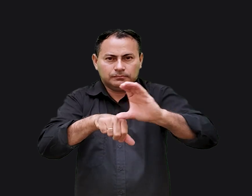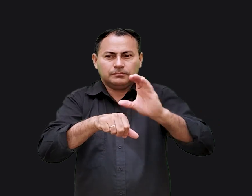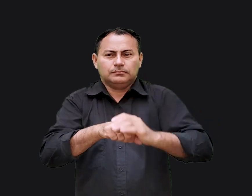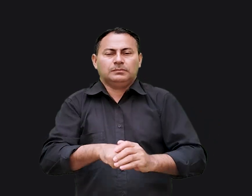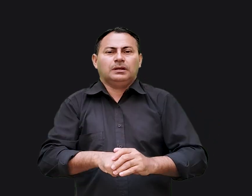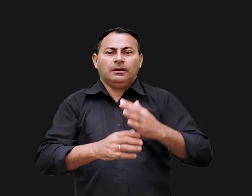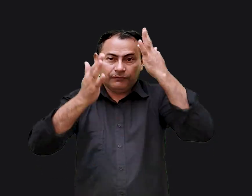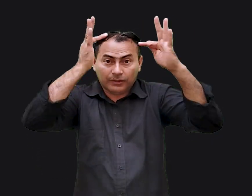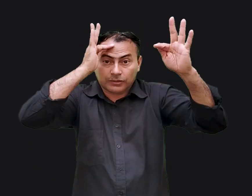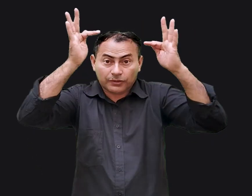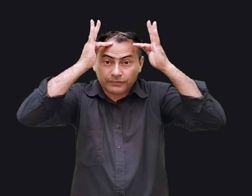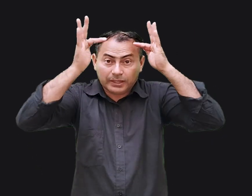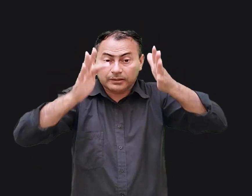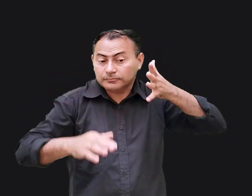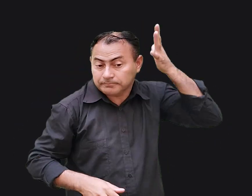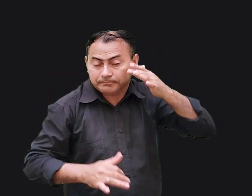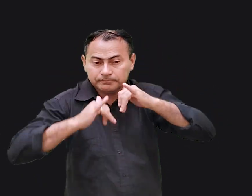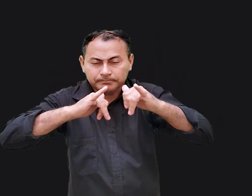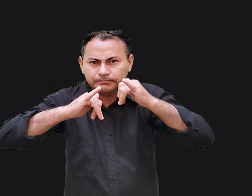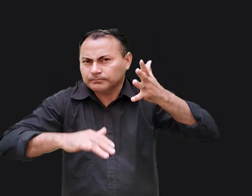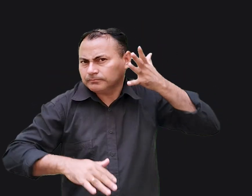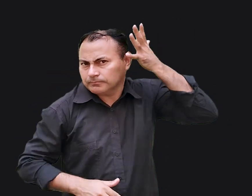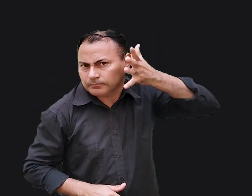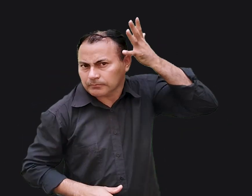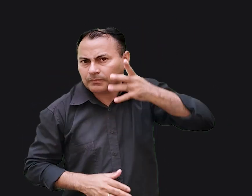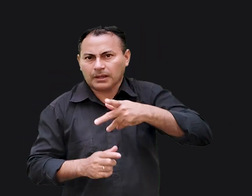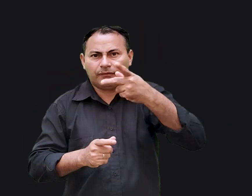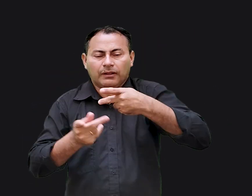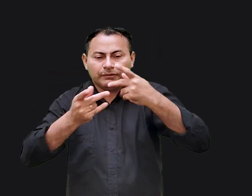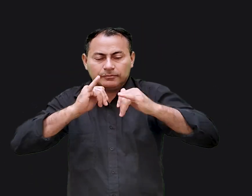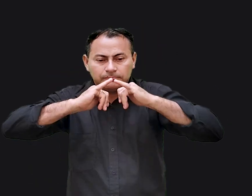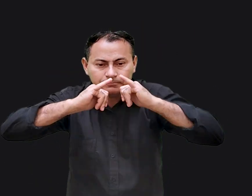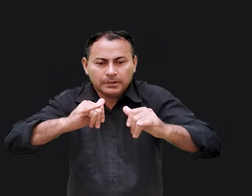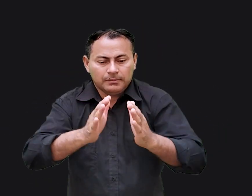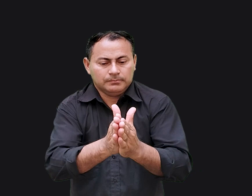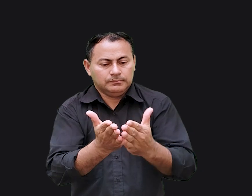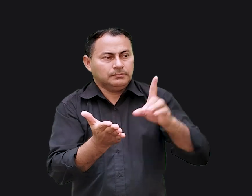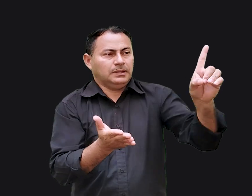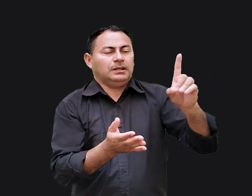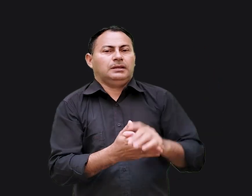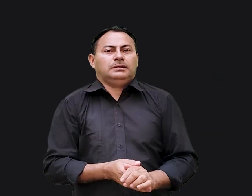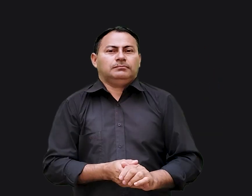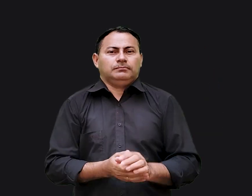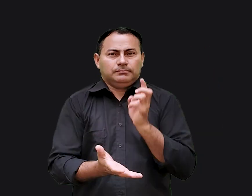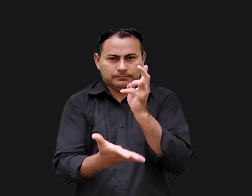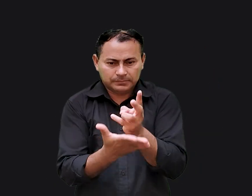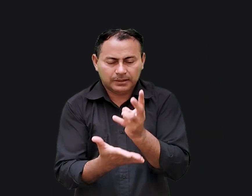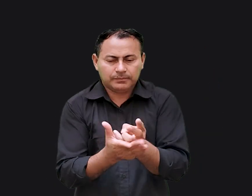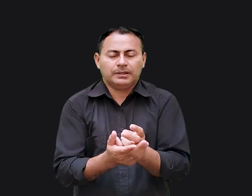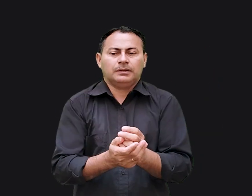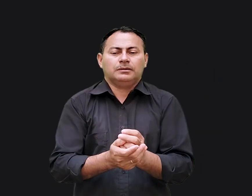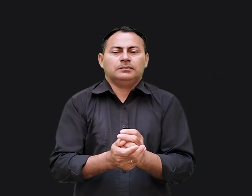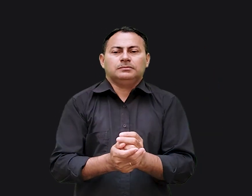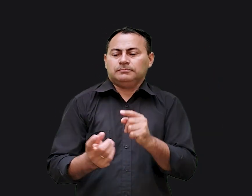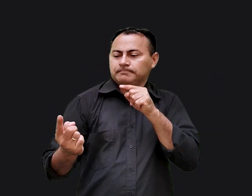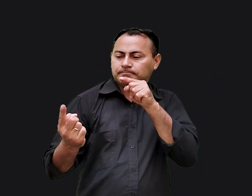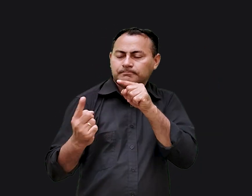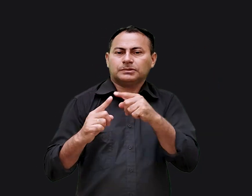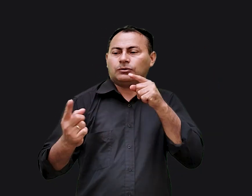sobre filosofia da pregação. Ele está dizendo que quando você prega a palavra de Deus, ela sempre cumpre seu propósito para o